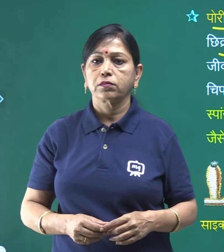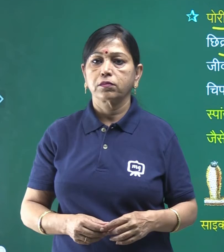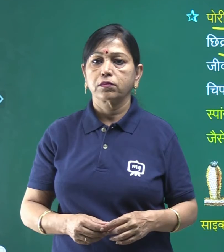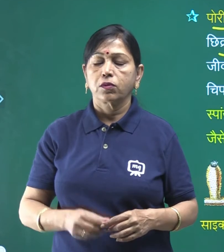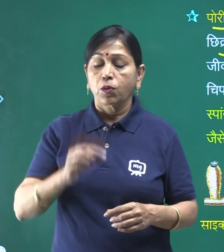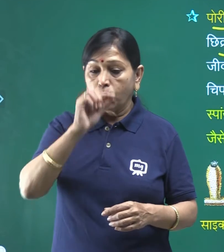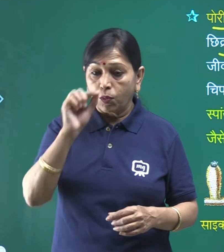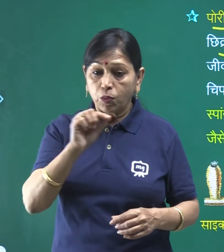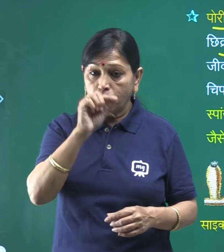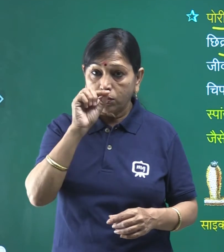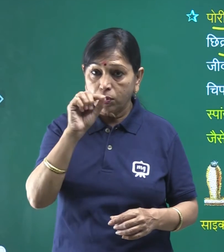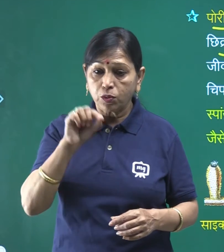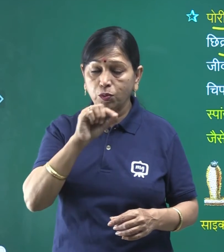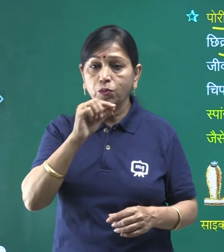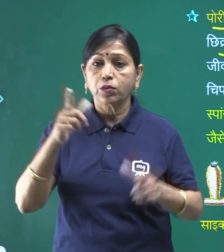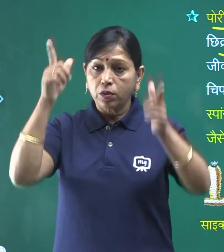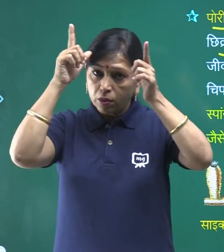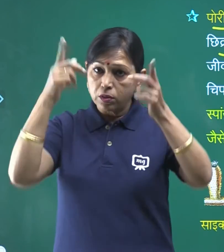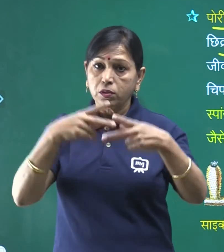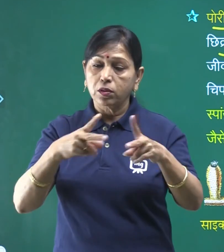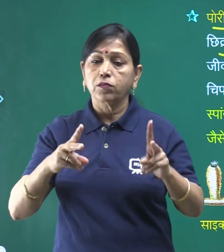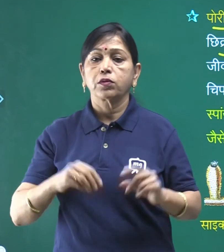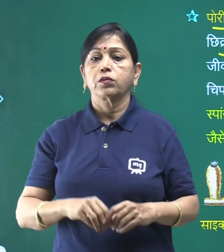छिद्रयुक्त जीवधारी है।